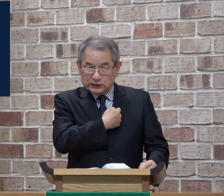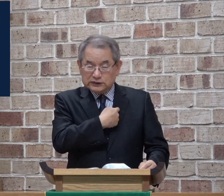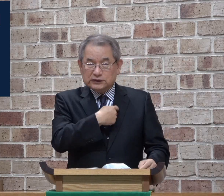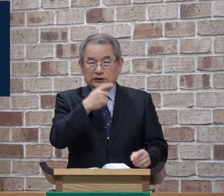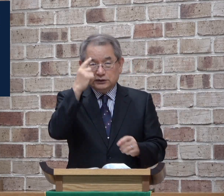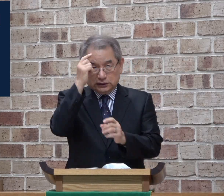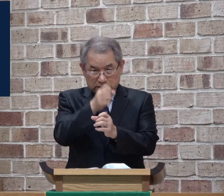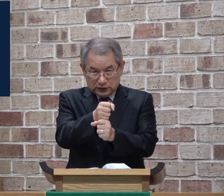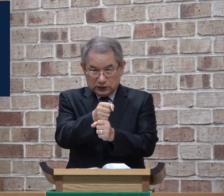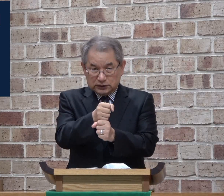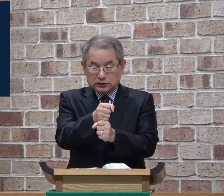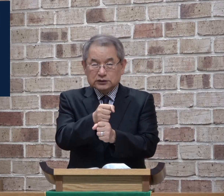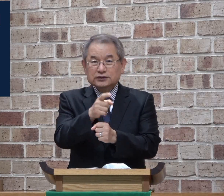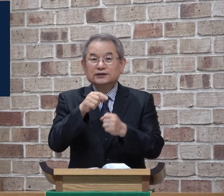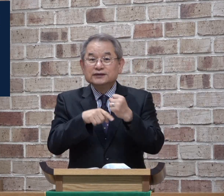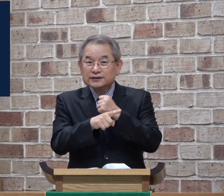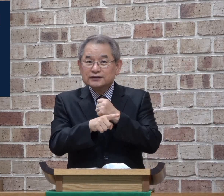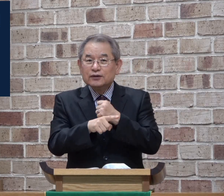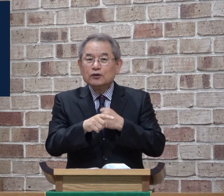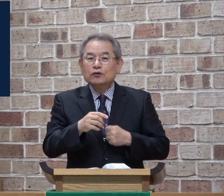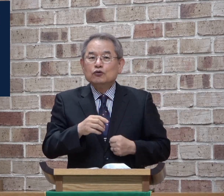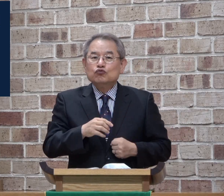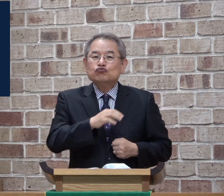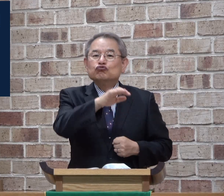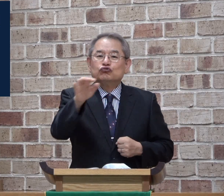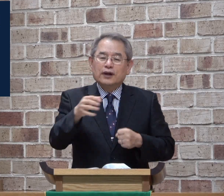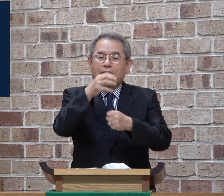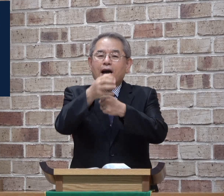우리는 하나님을 신뢰한다. 이런 문구가 새겨져 있습니다.